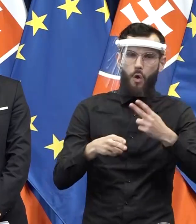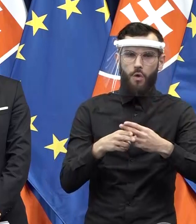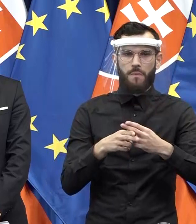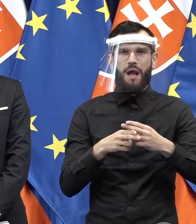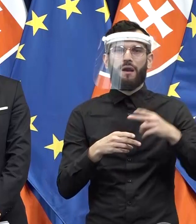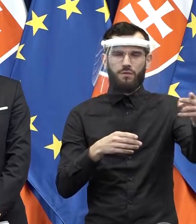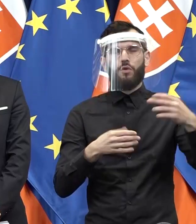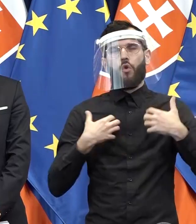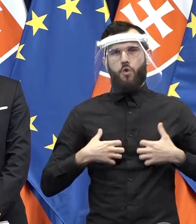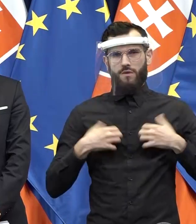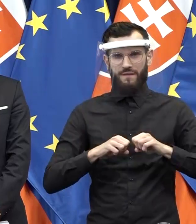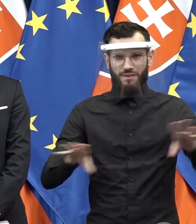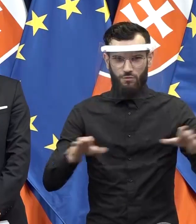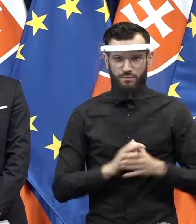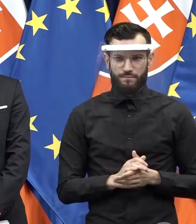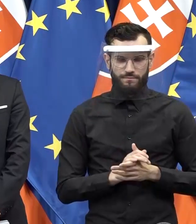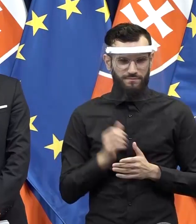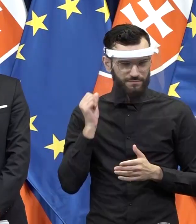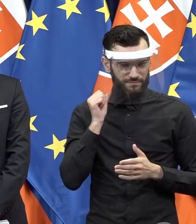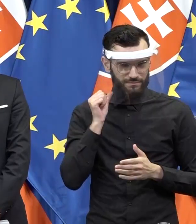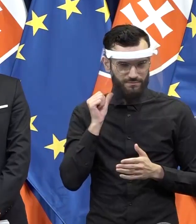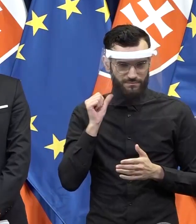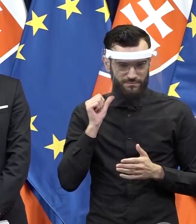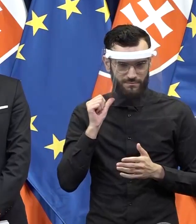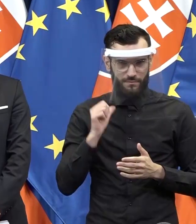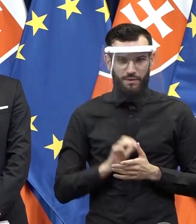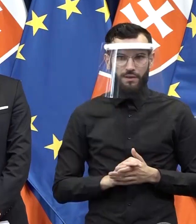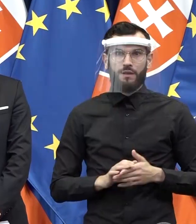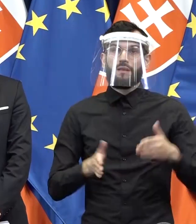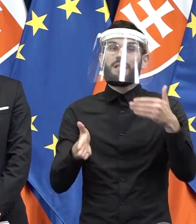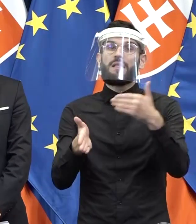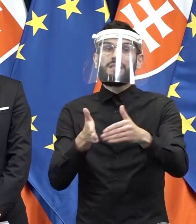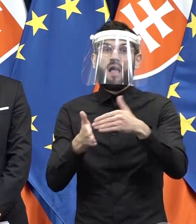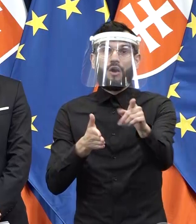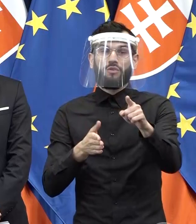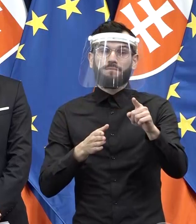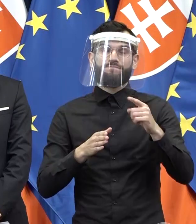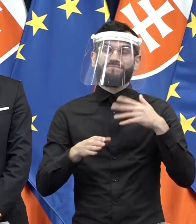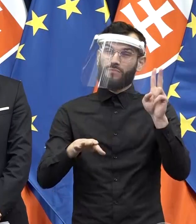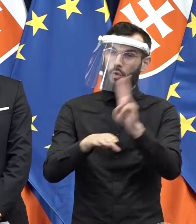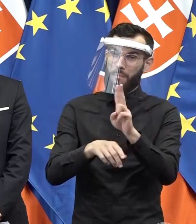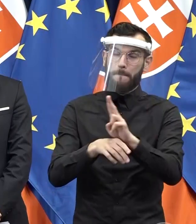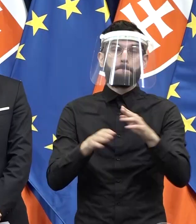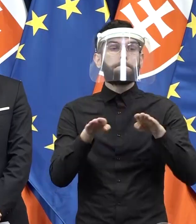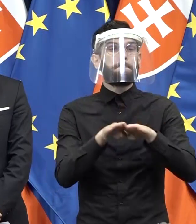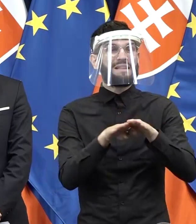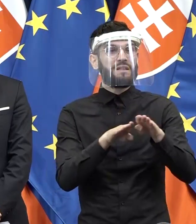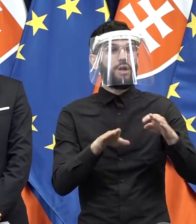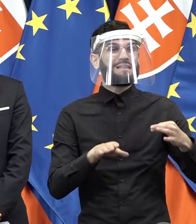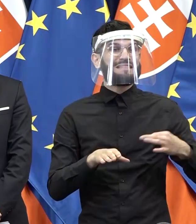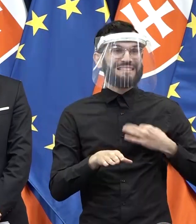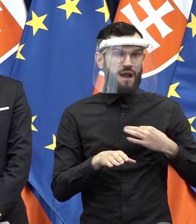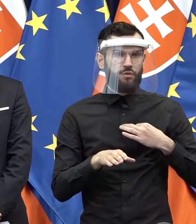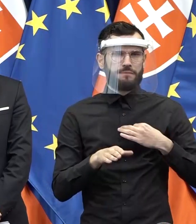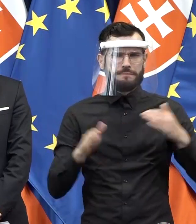alebo koronavírus. Ďalšie opatrenie je ministerstvo zdravotníctva. Pripravi v